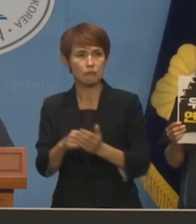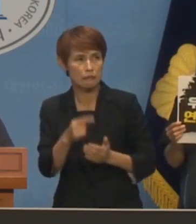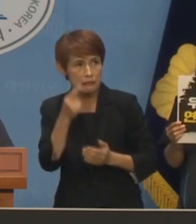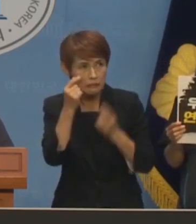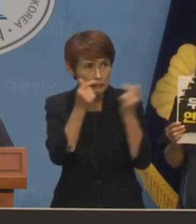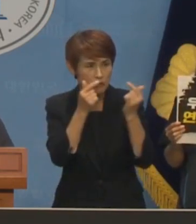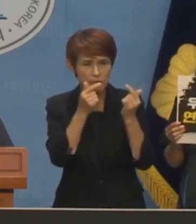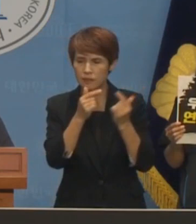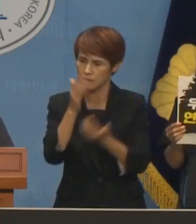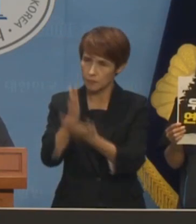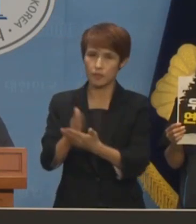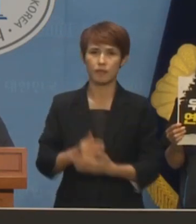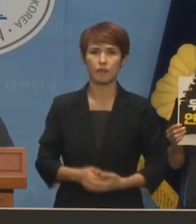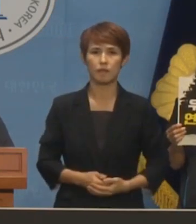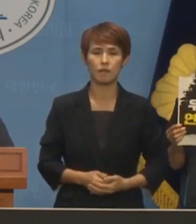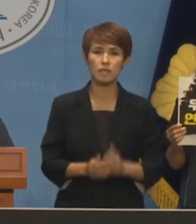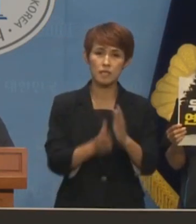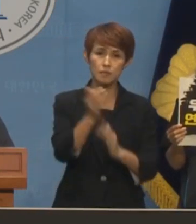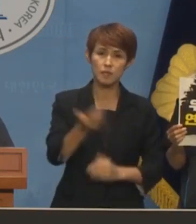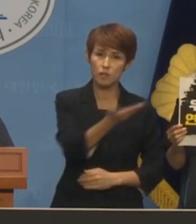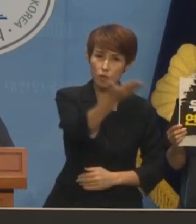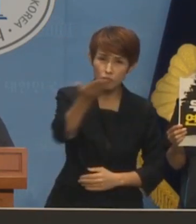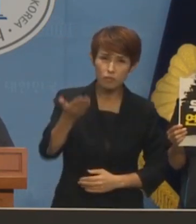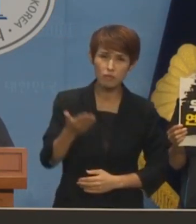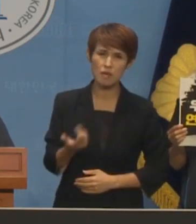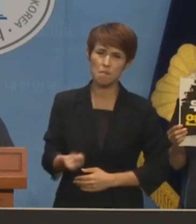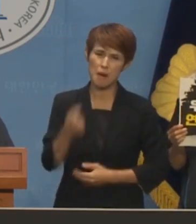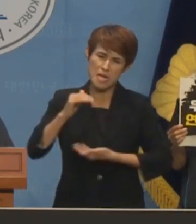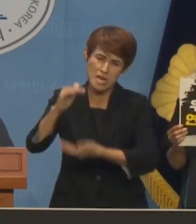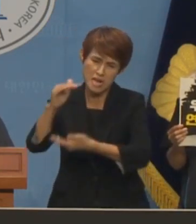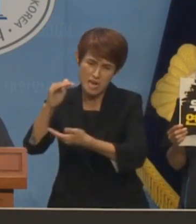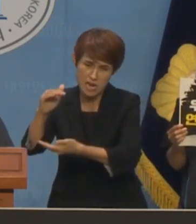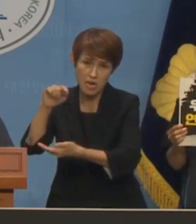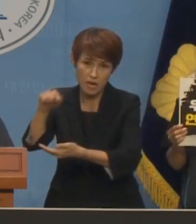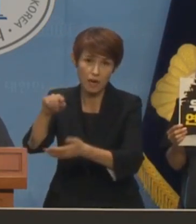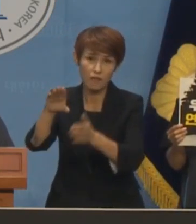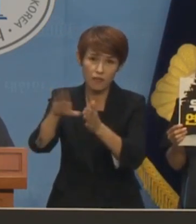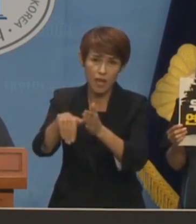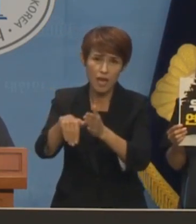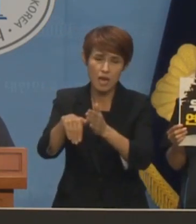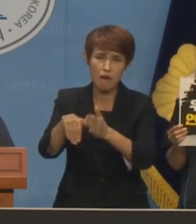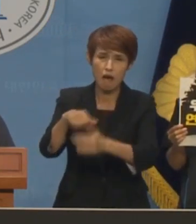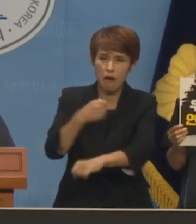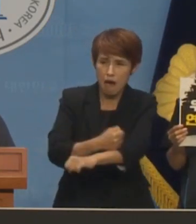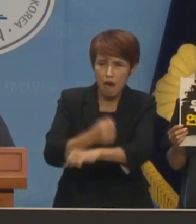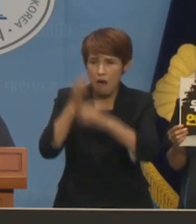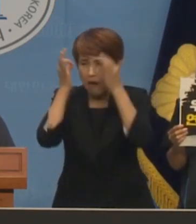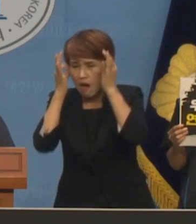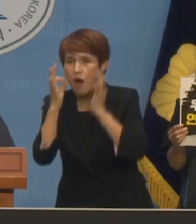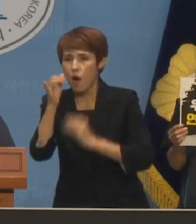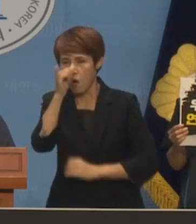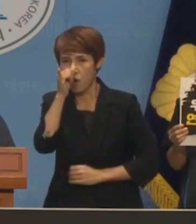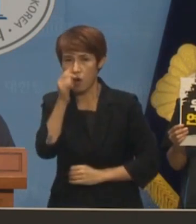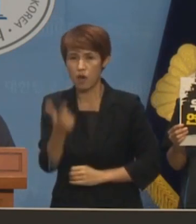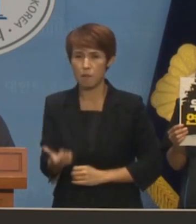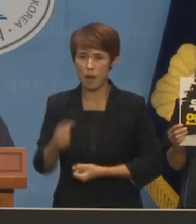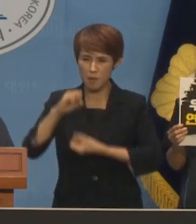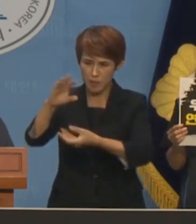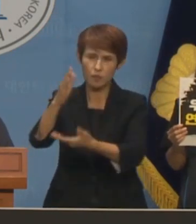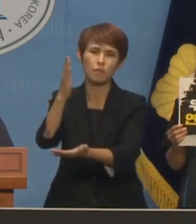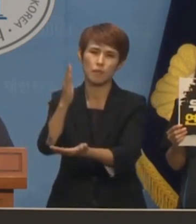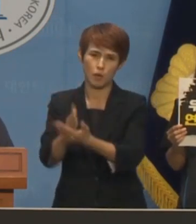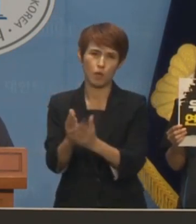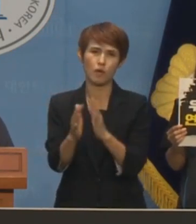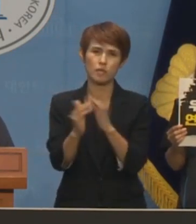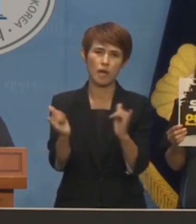요청드립니다 로켓 배송 이면에 땀흘리는 노동자들이 있습니다 빠른 배송이 아니라 사람을 살리고 노동자의